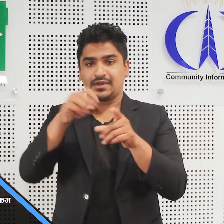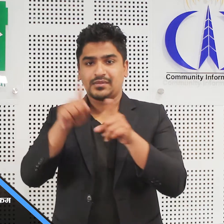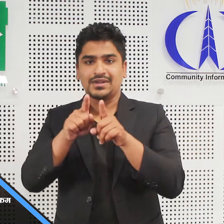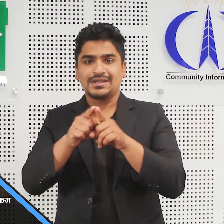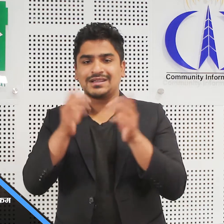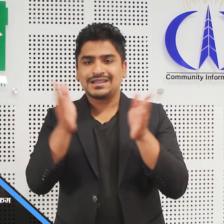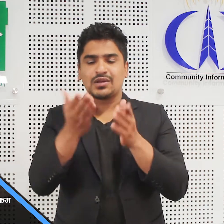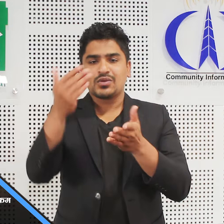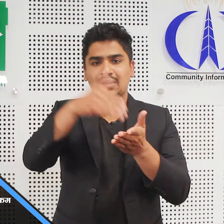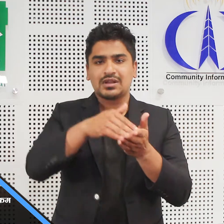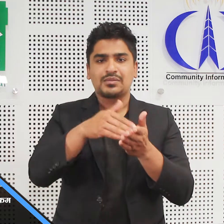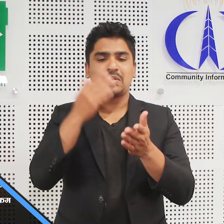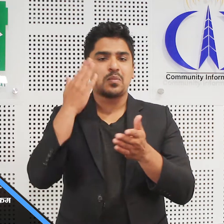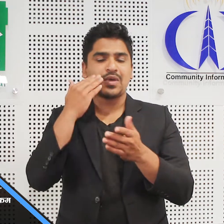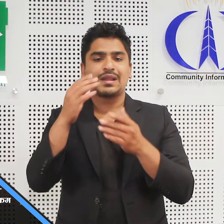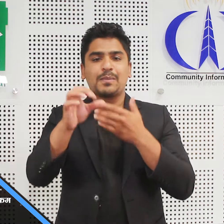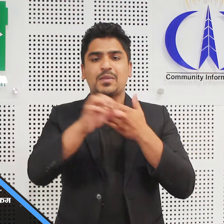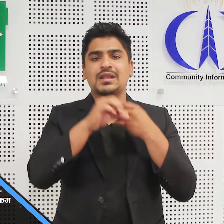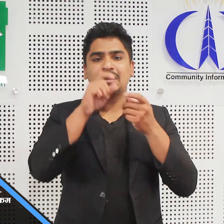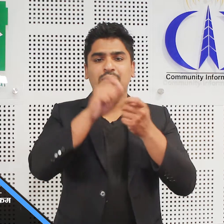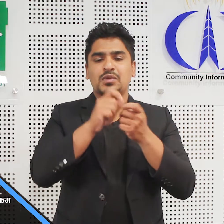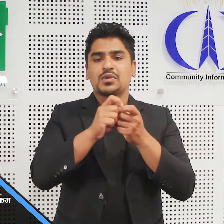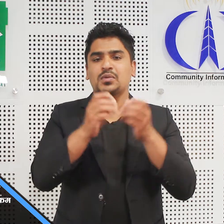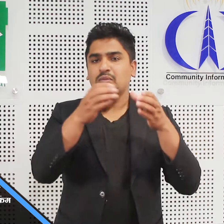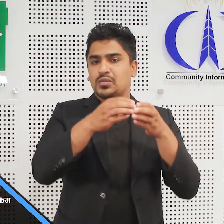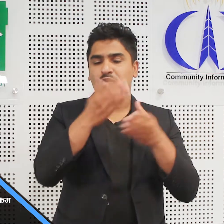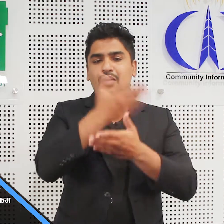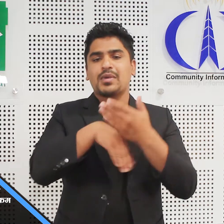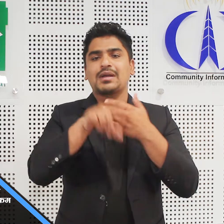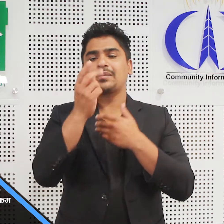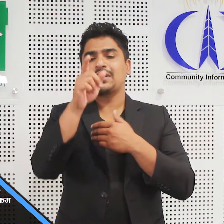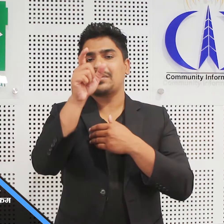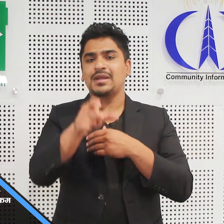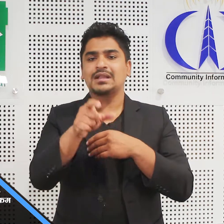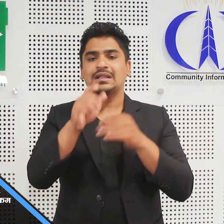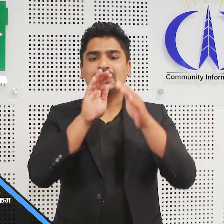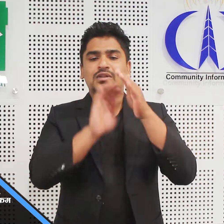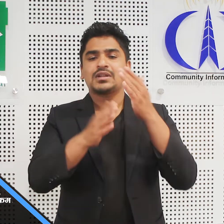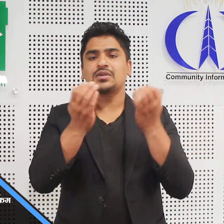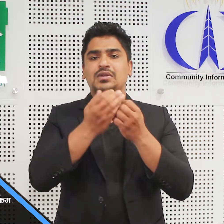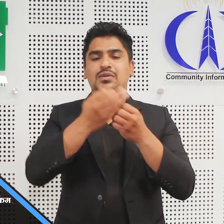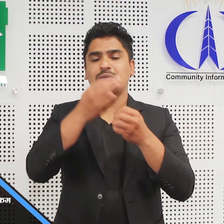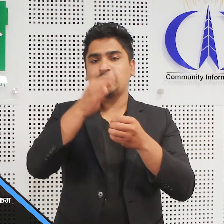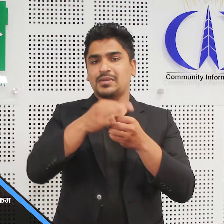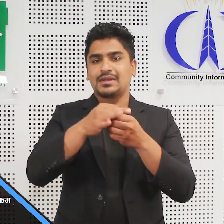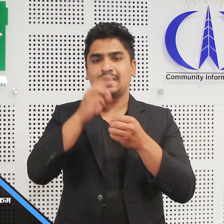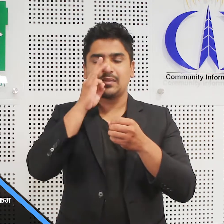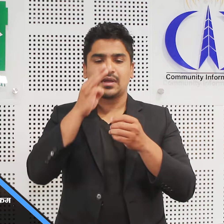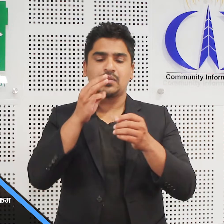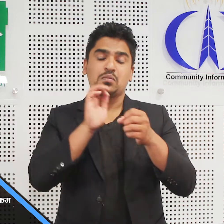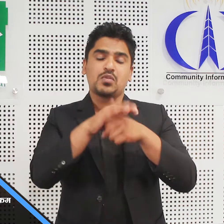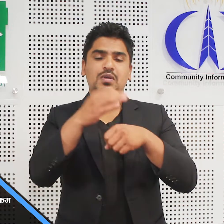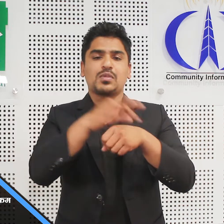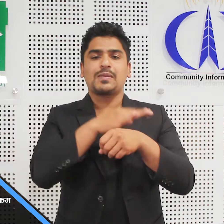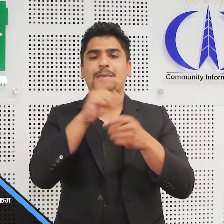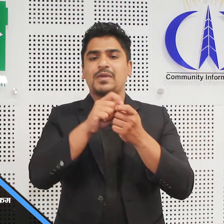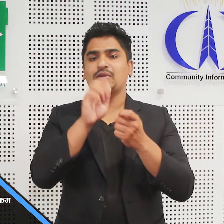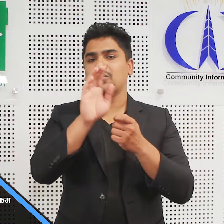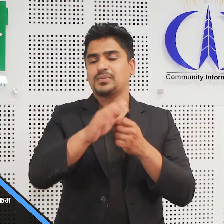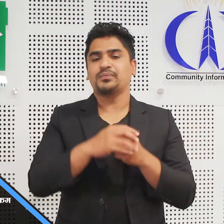लगानीमा महिला, पछाडि परेका वर्ग, अपाङ्गता भएका व्यक्तिले सञ्चालन गरेका व्यवसायमा झन प्रभाव पारेको छ। कोरोना